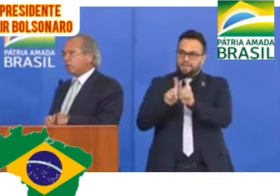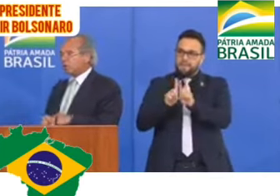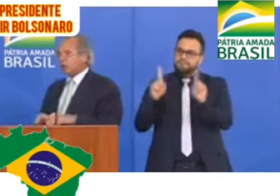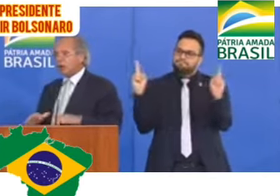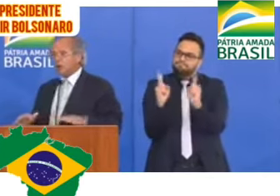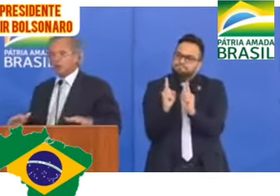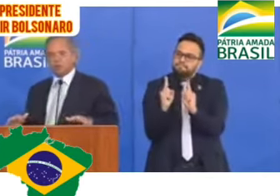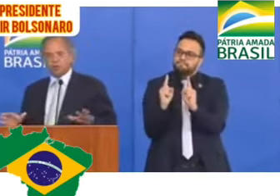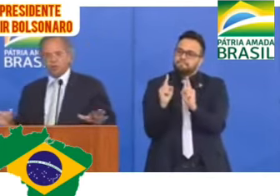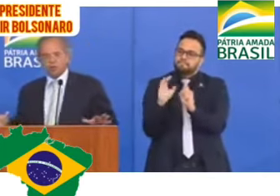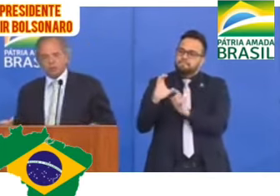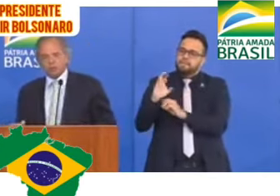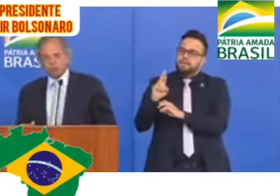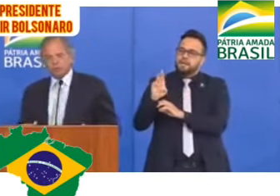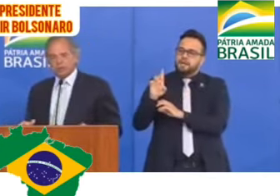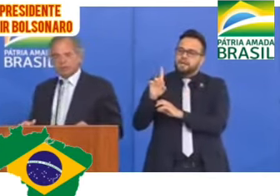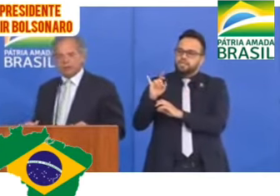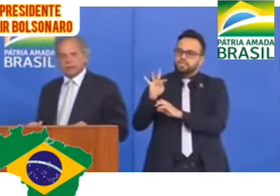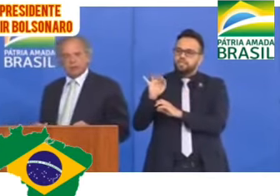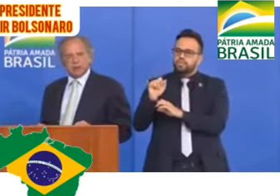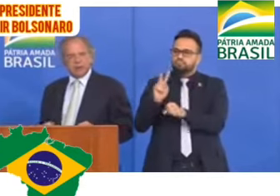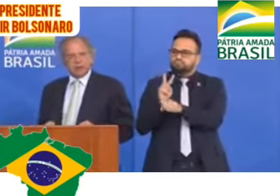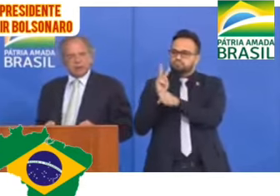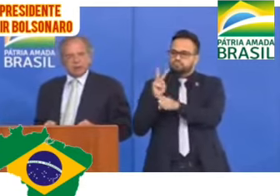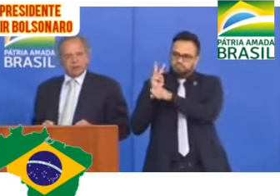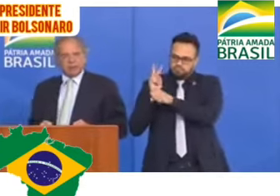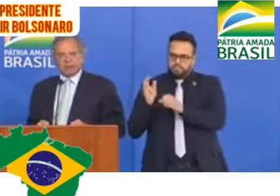E aí aconteceu algo que nunca tinha acontecido antes.